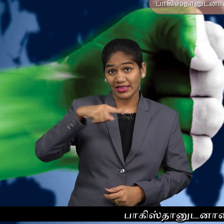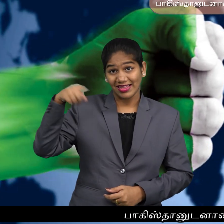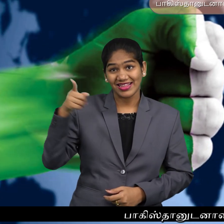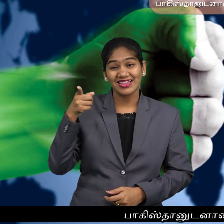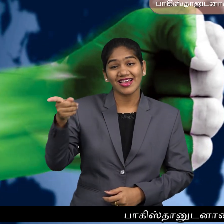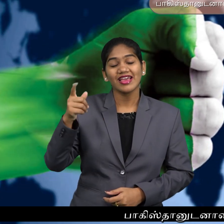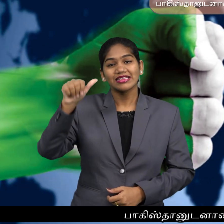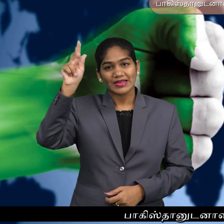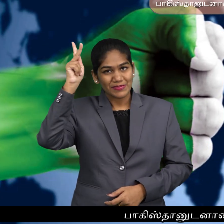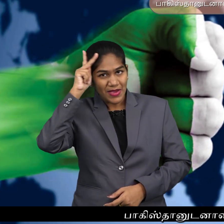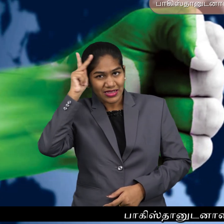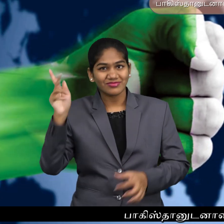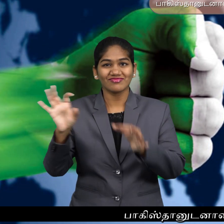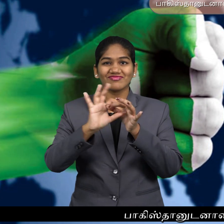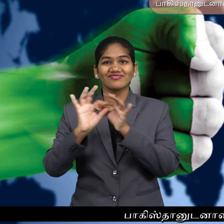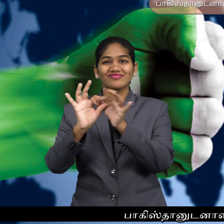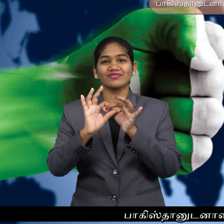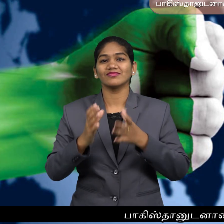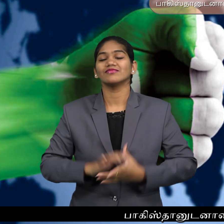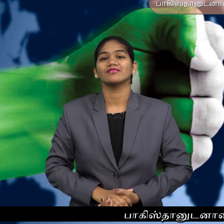பாகிஸ்தானுடனான இந்தியாவின் உறவு.